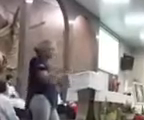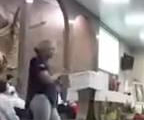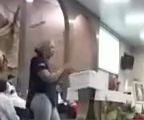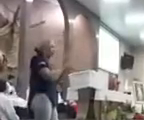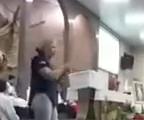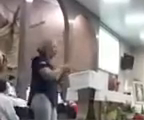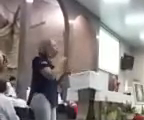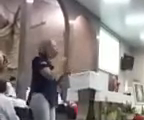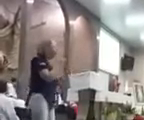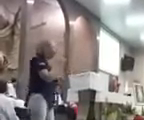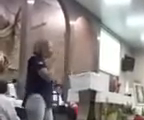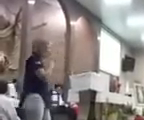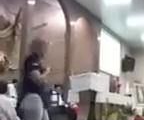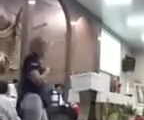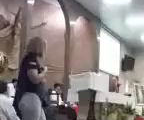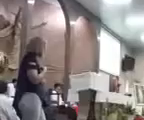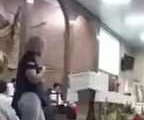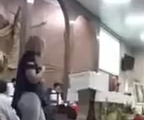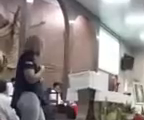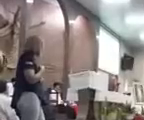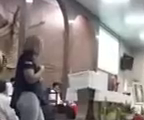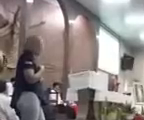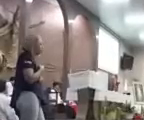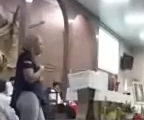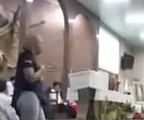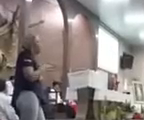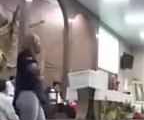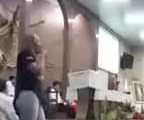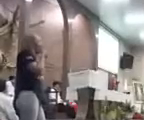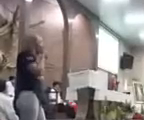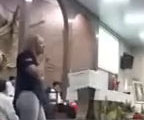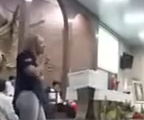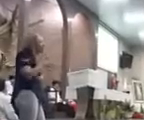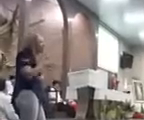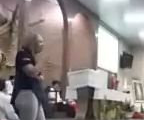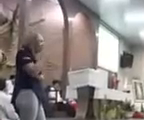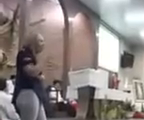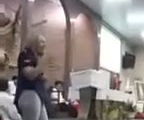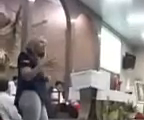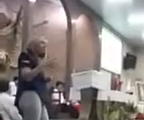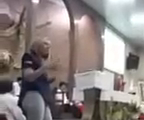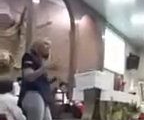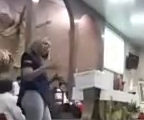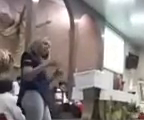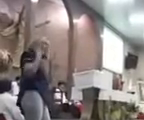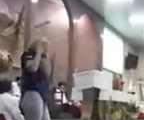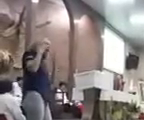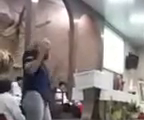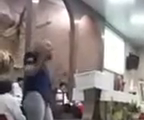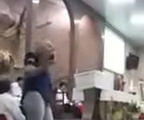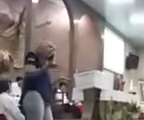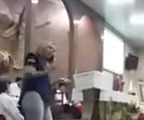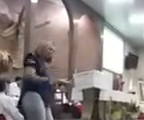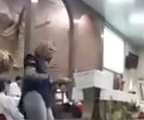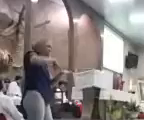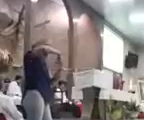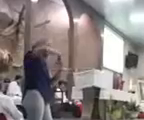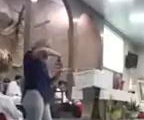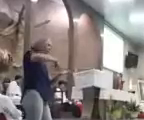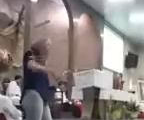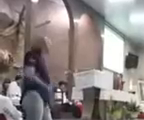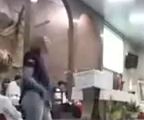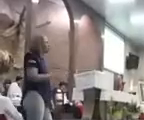banco, e a mãe dele tentava animá-lo, ela cutucava: se anima, fulano. E não fez sinal